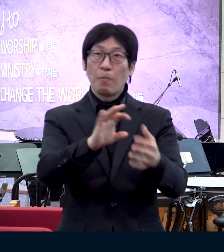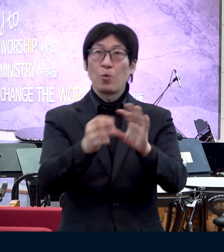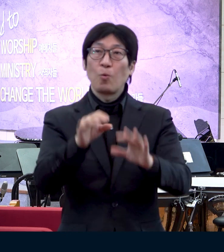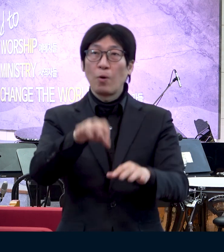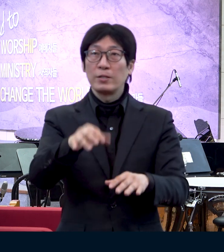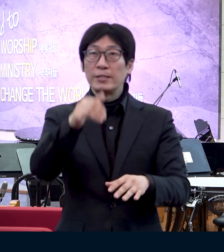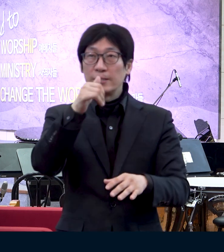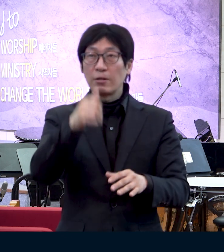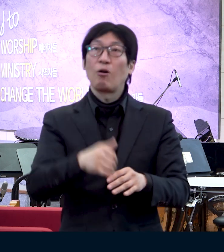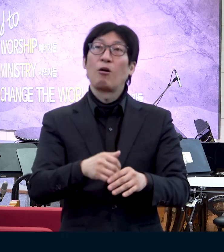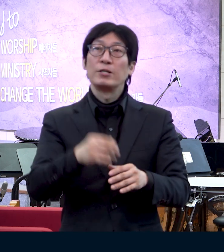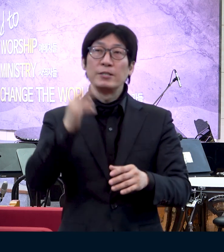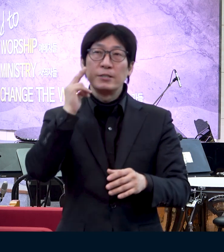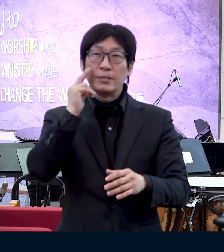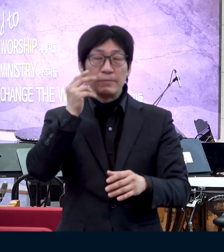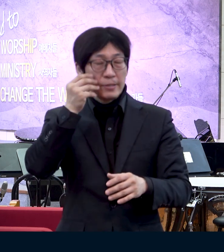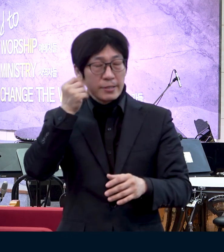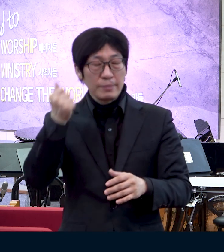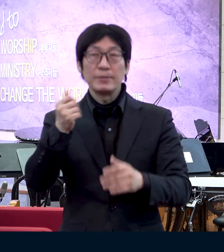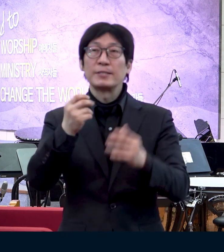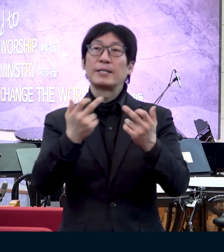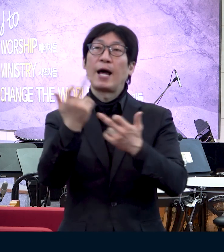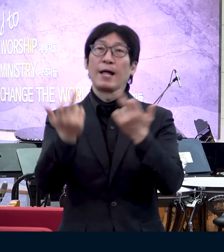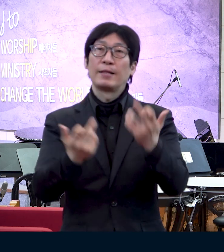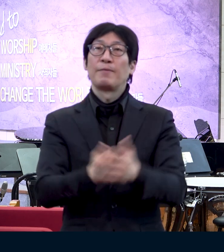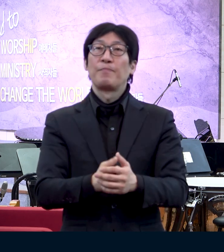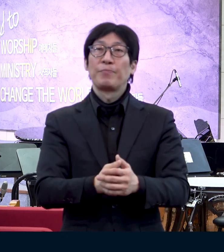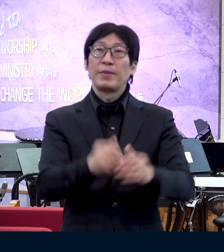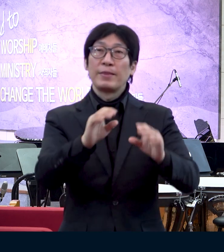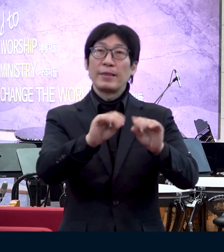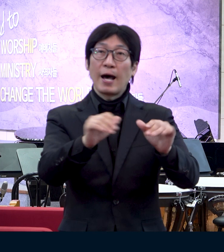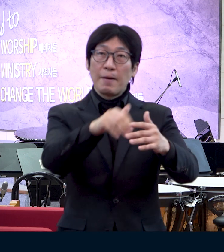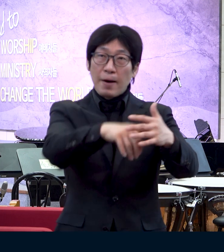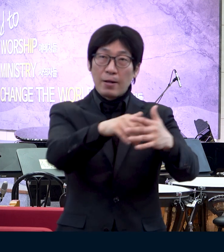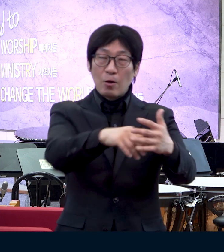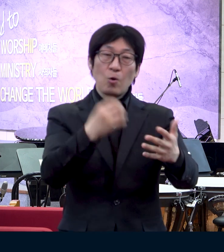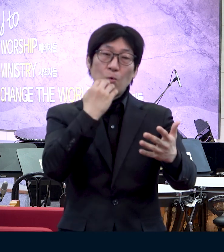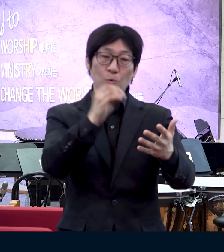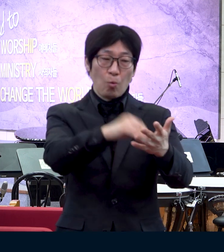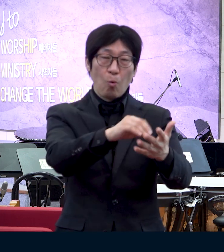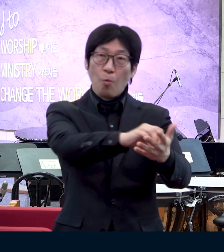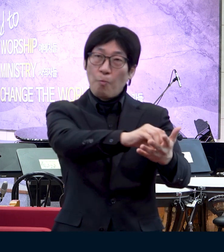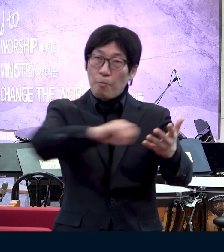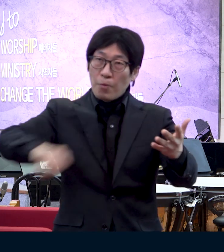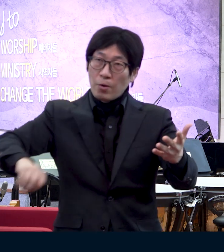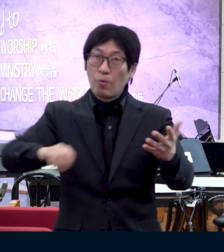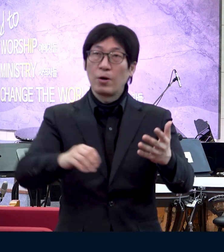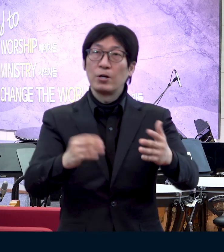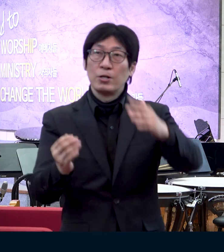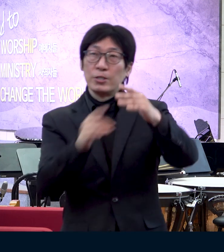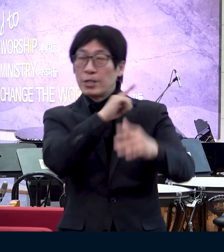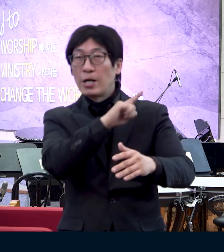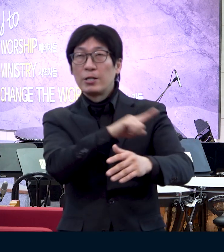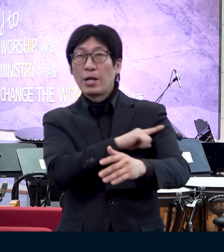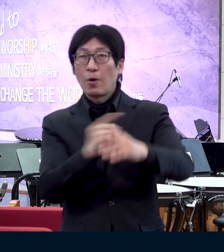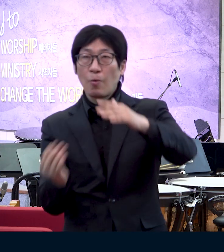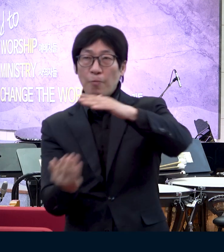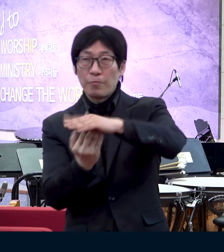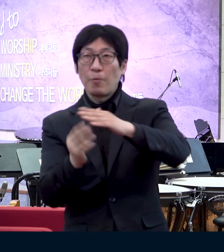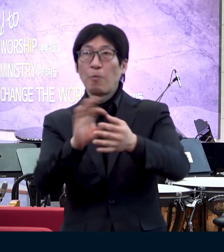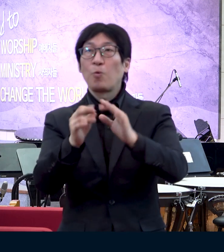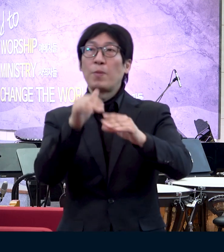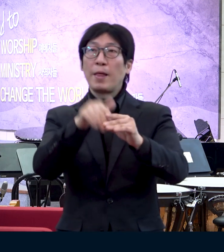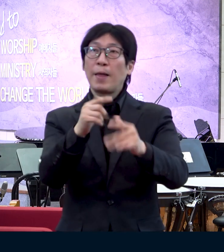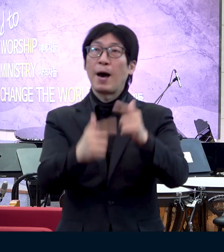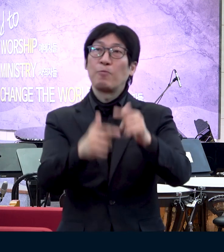사랑하는 자에게 포도원이 있음이여 심히 기름진 산에로다. 땅을 파서 돌을 제하고 극상품 포도나무를